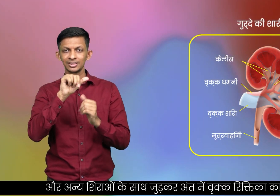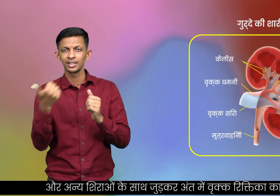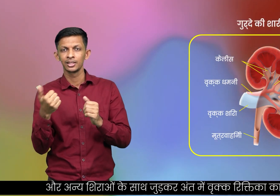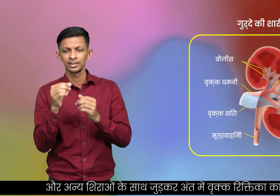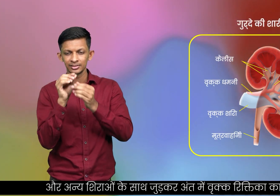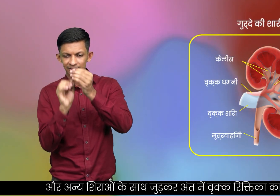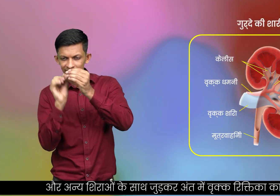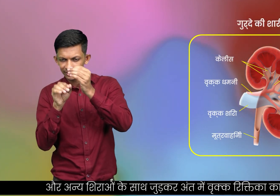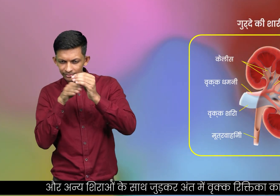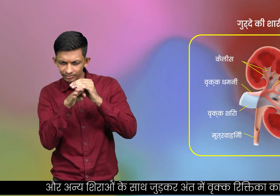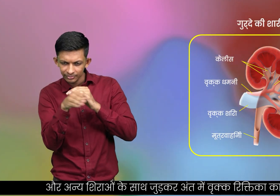में वृक्क